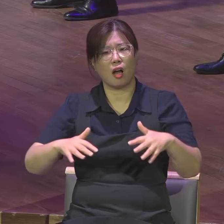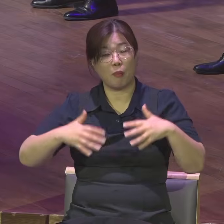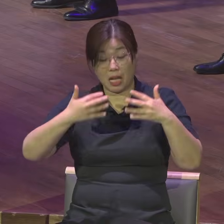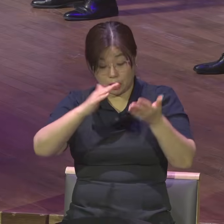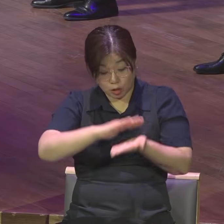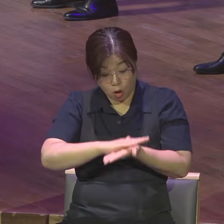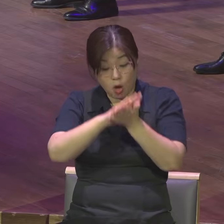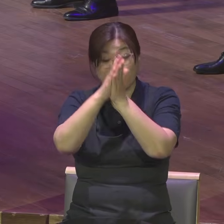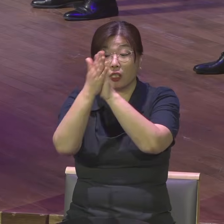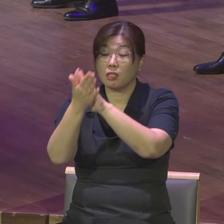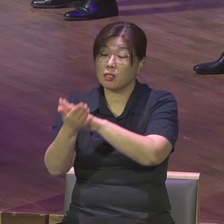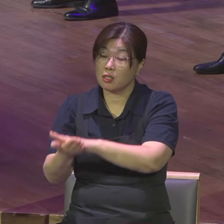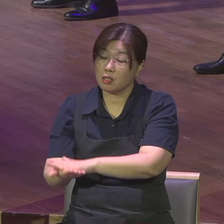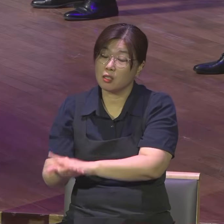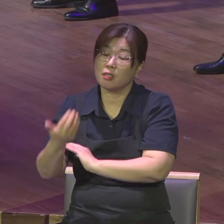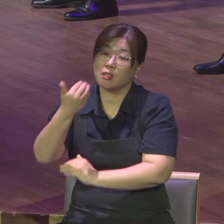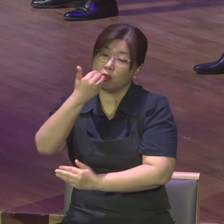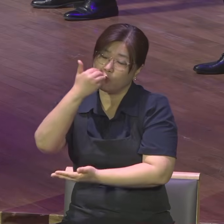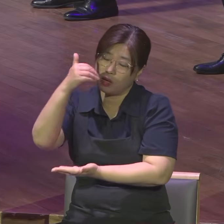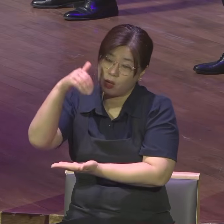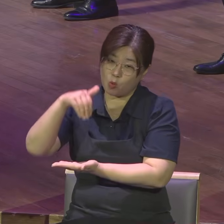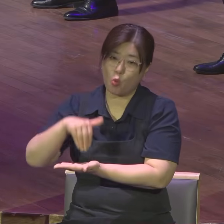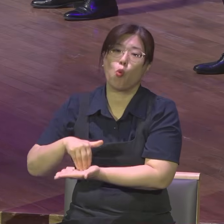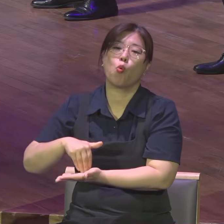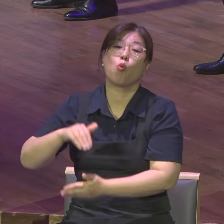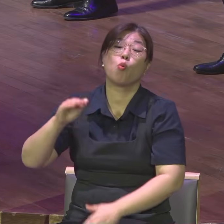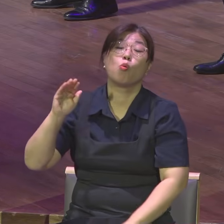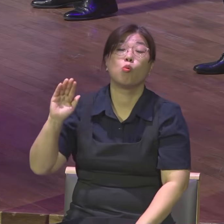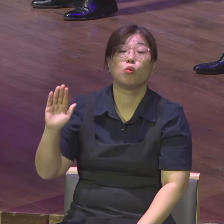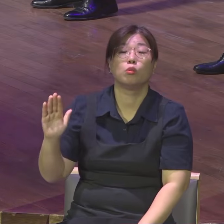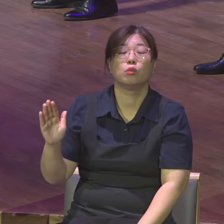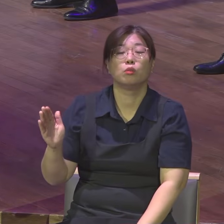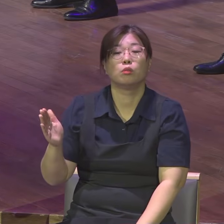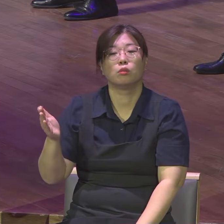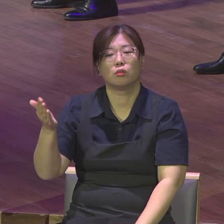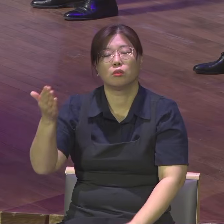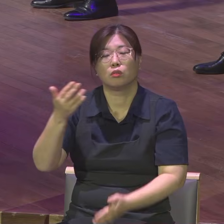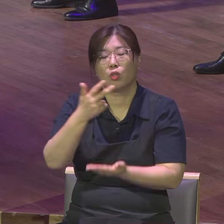파도가 반석이 되고